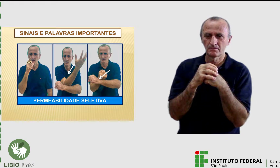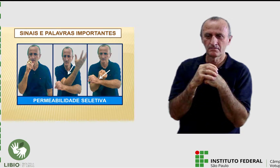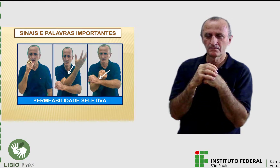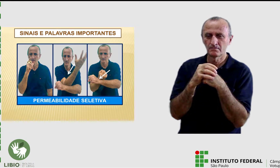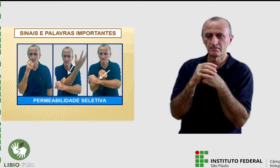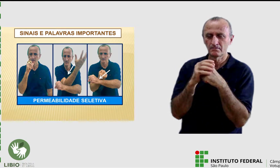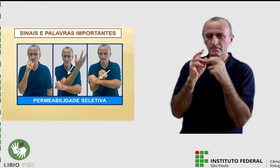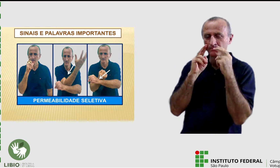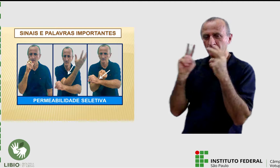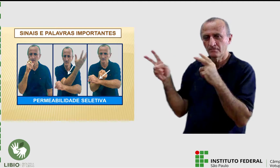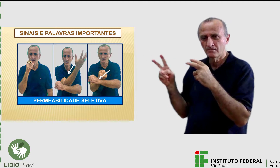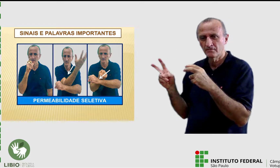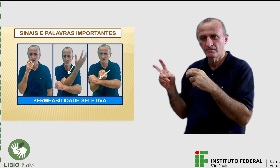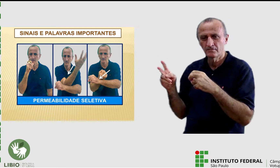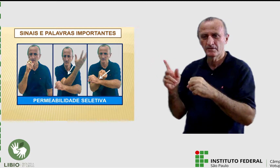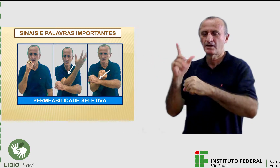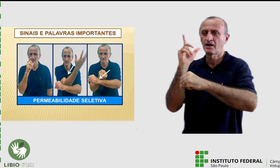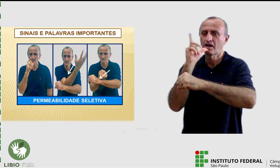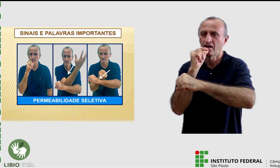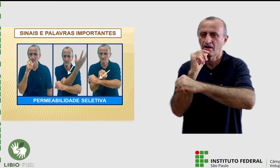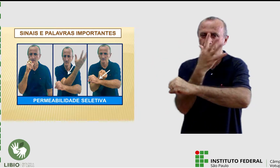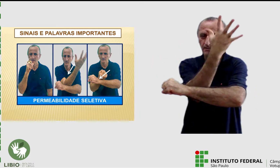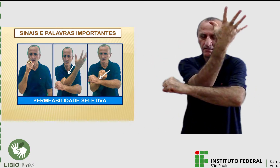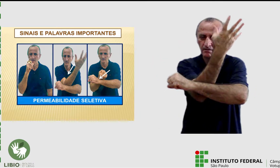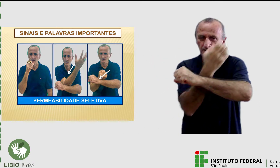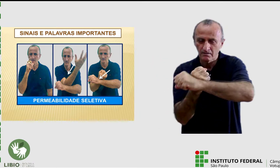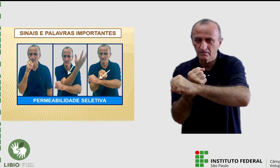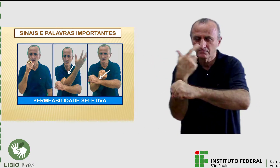Veja o sinal, permeabilidade seletiva.